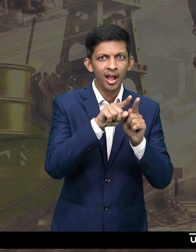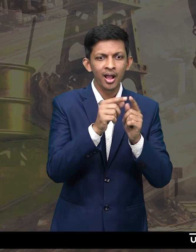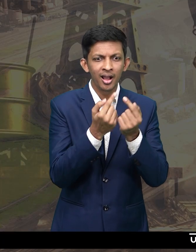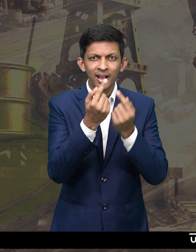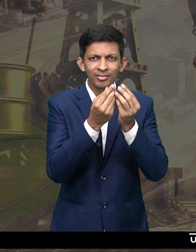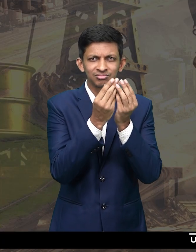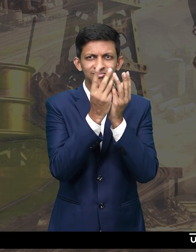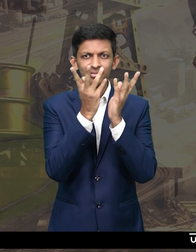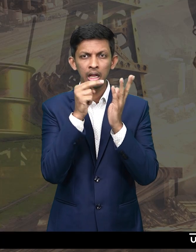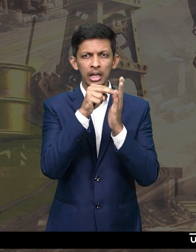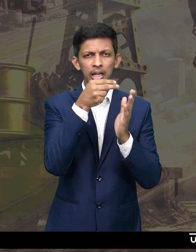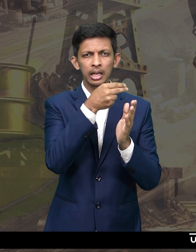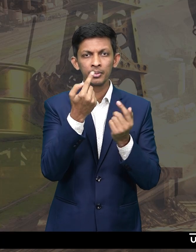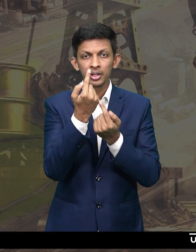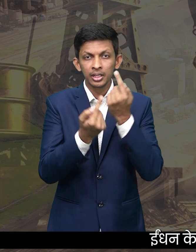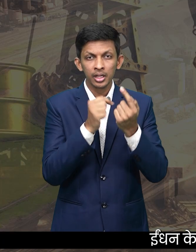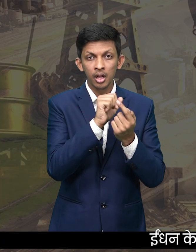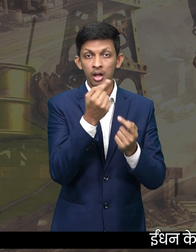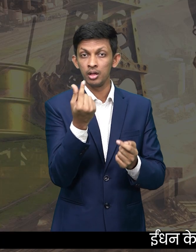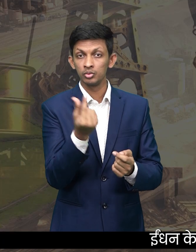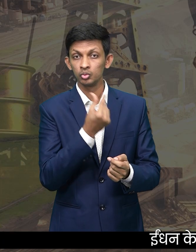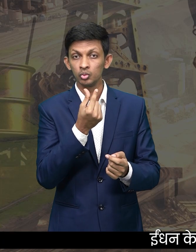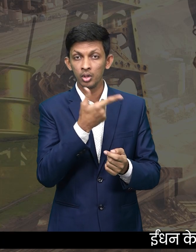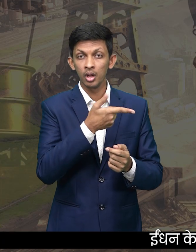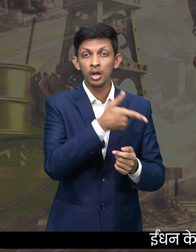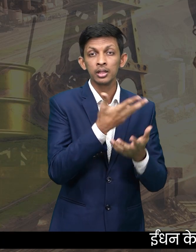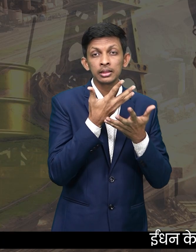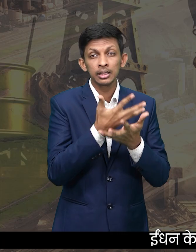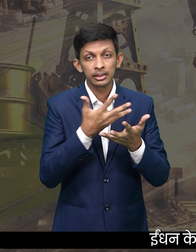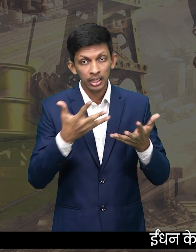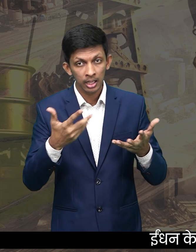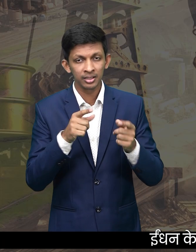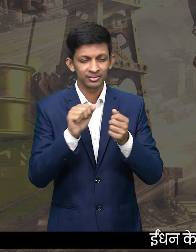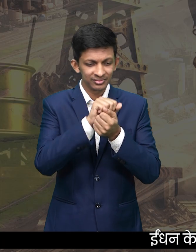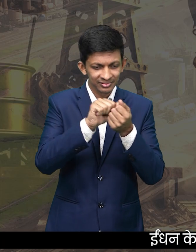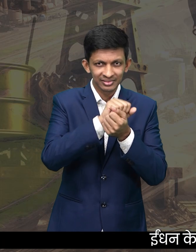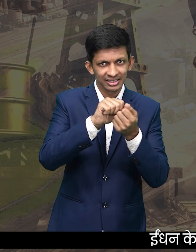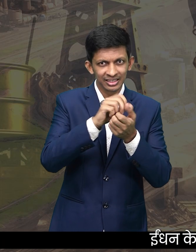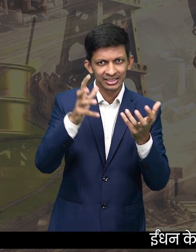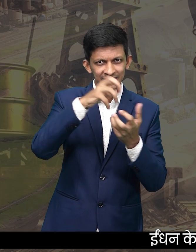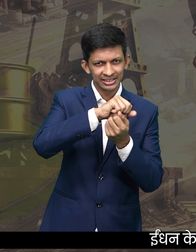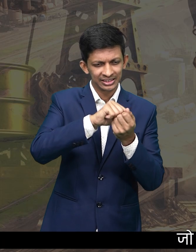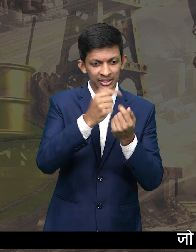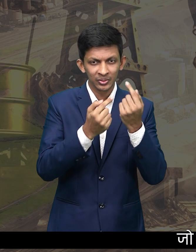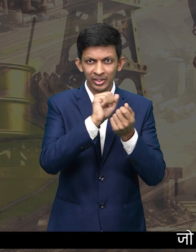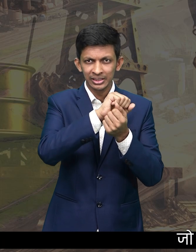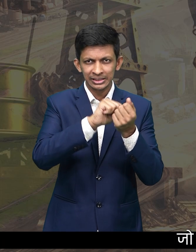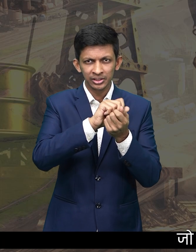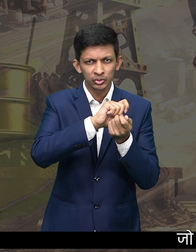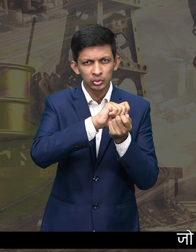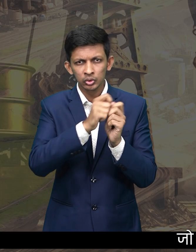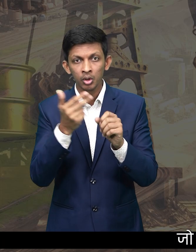जेट्रोफा कर्कस पौधे के बीज जैव ईंधन के उत्पादन के लिए उपयोग किए जाते हैं, जो